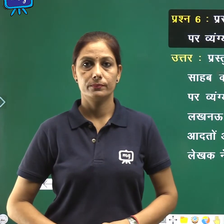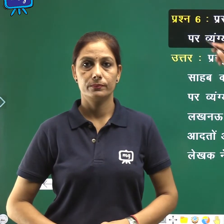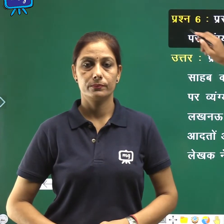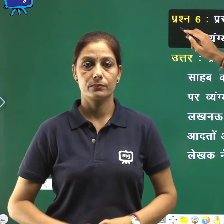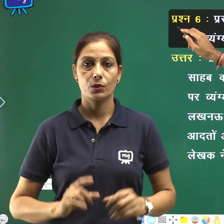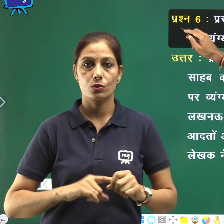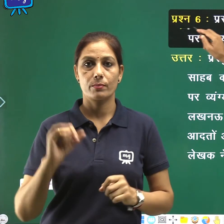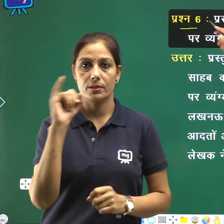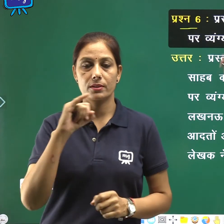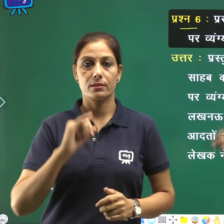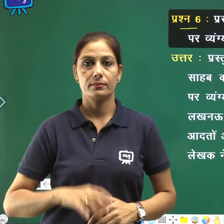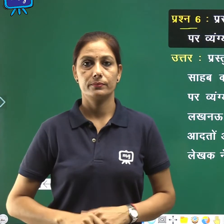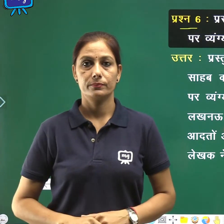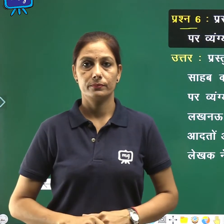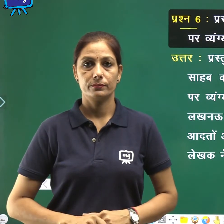प्रश्न 6,